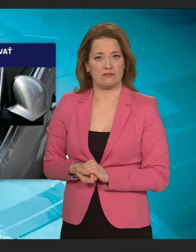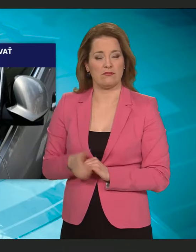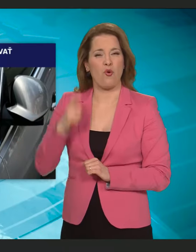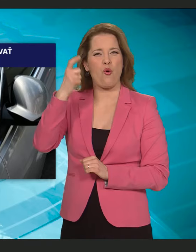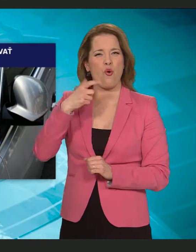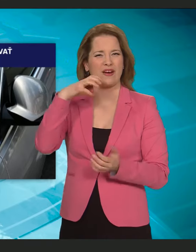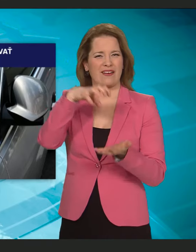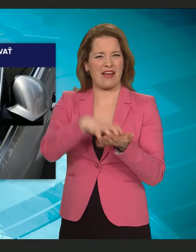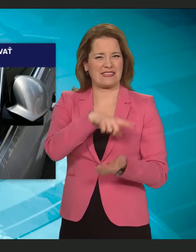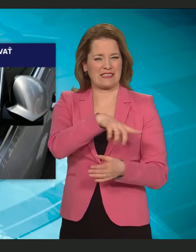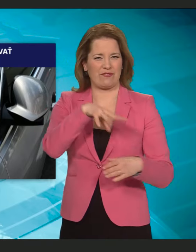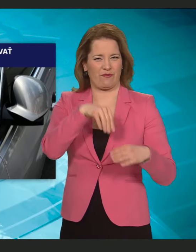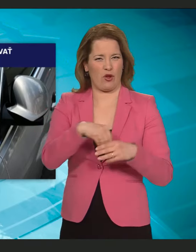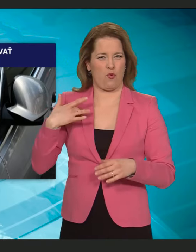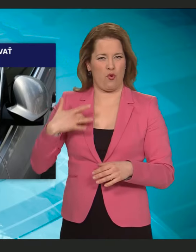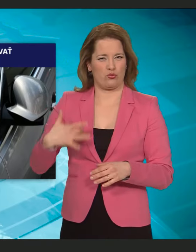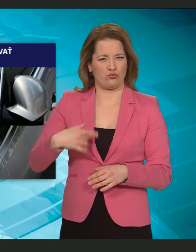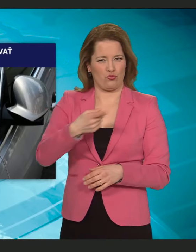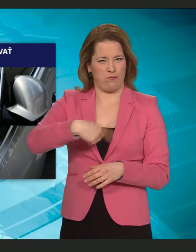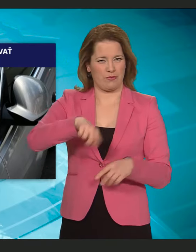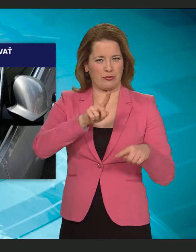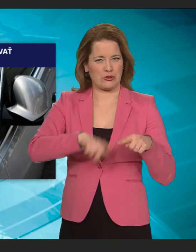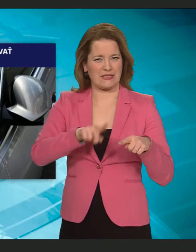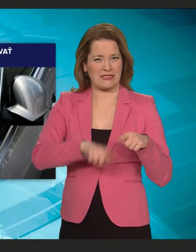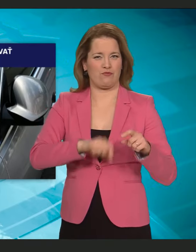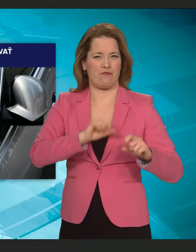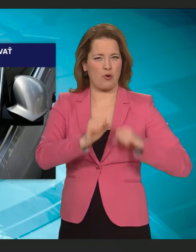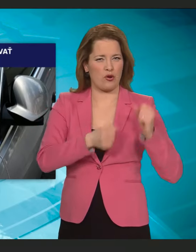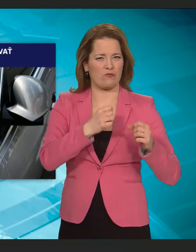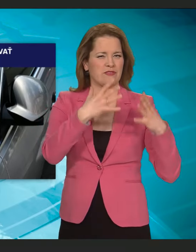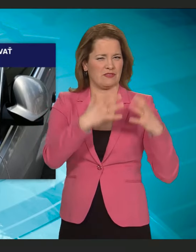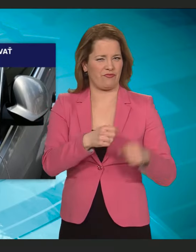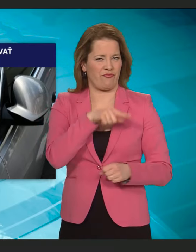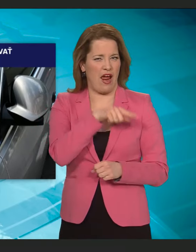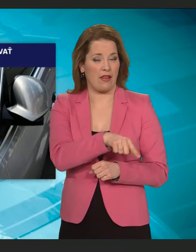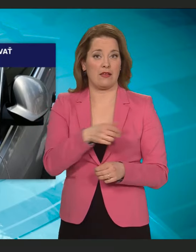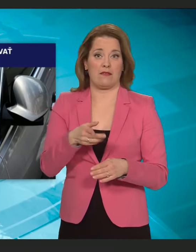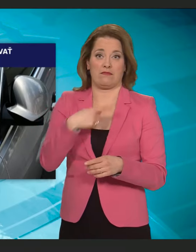Preukaz napríklad neoprávňuje bezplatne využívať spoplatnené úseky ciest v zahraničí.